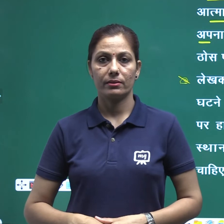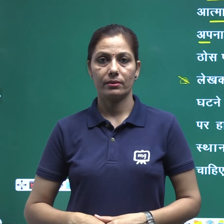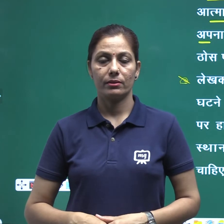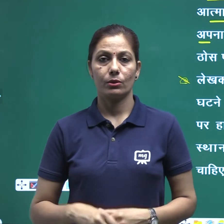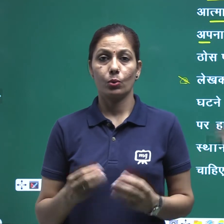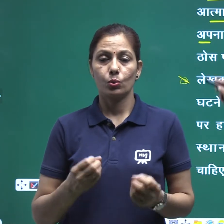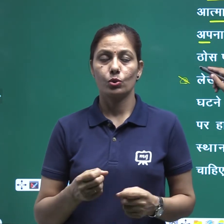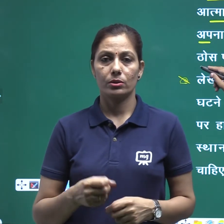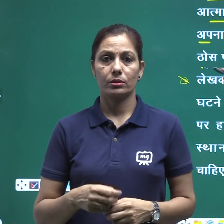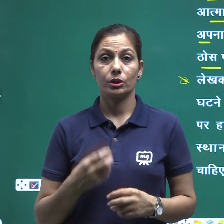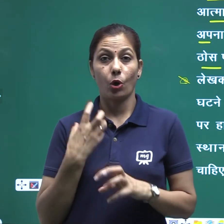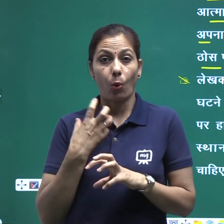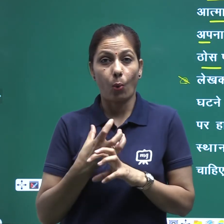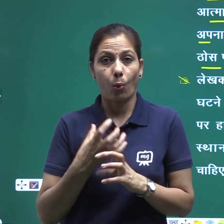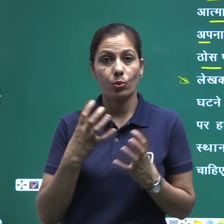कुछ ठोस परिणाम